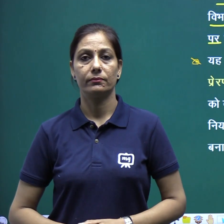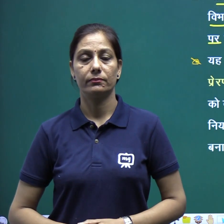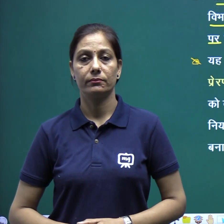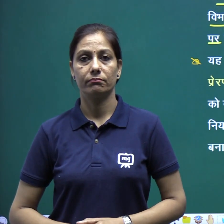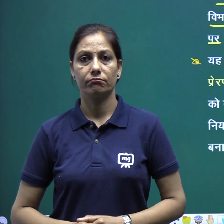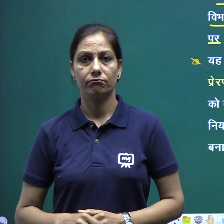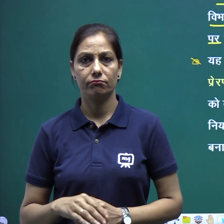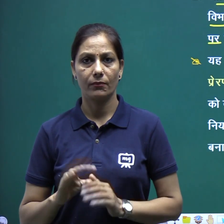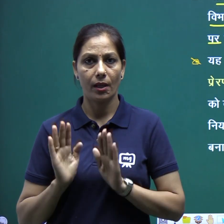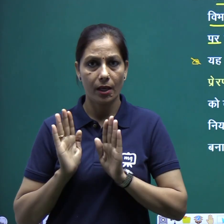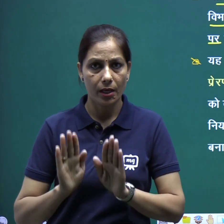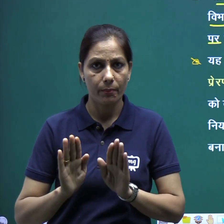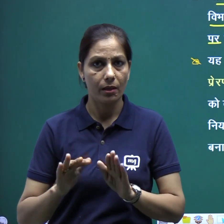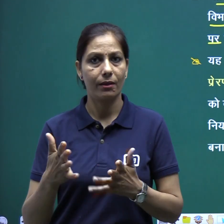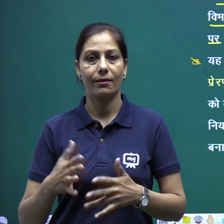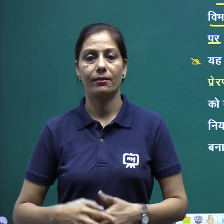निर्भर नहीं रहता है।